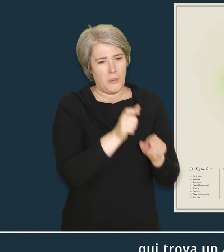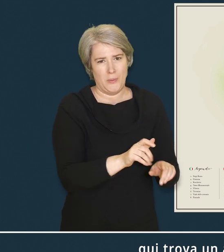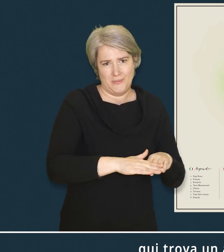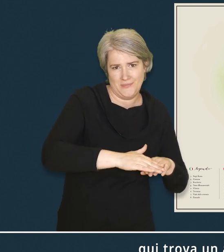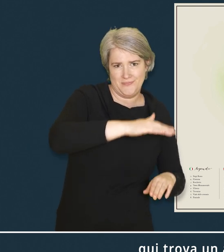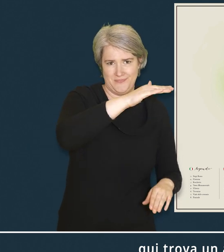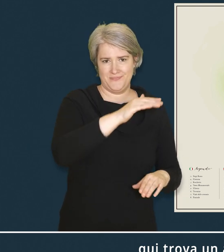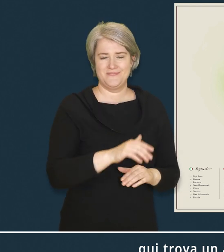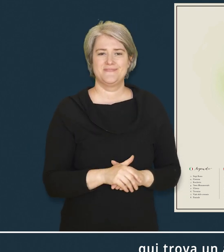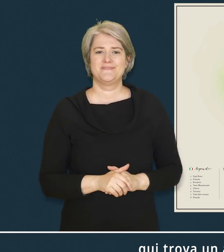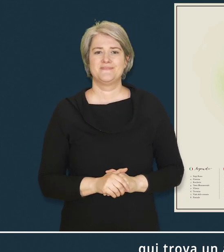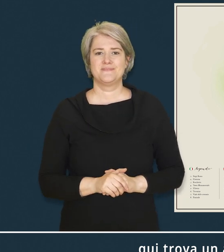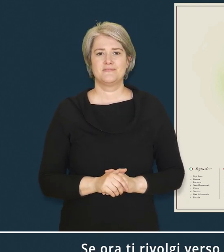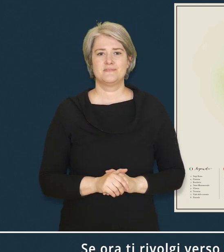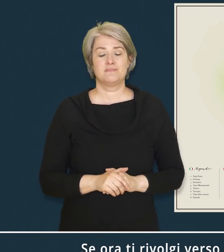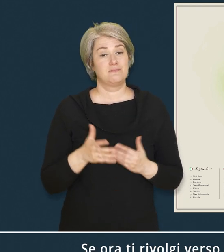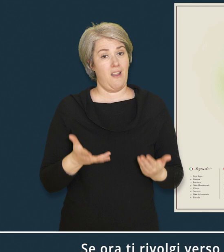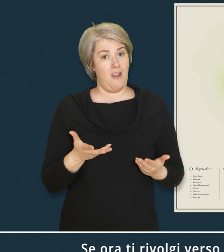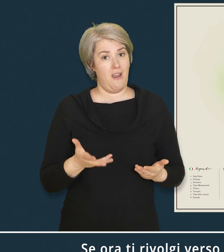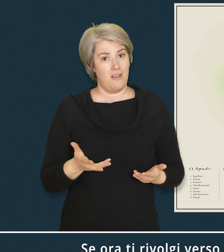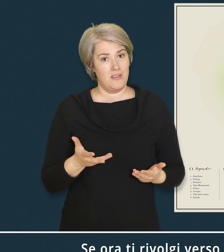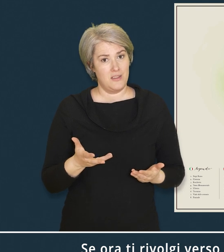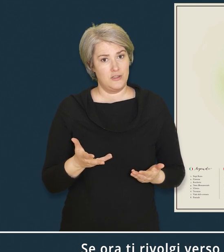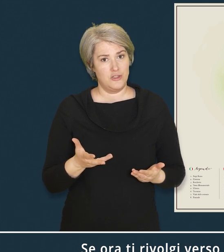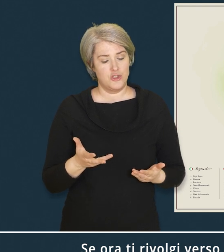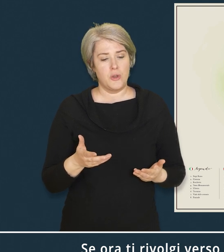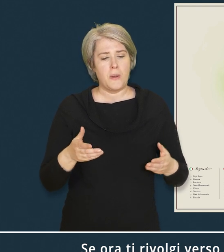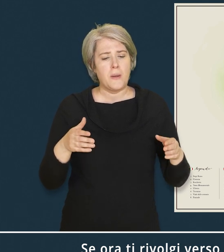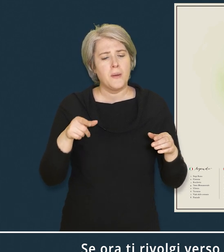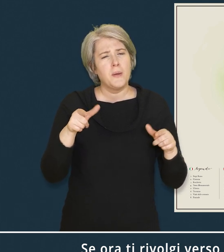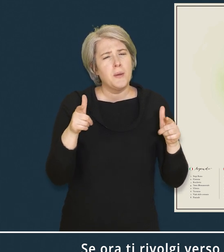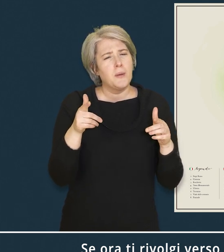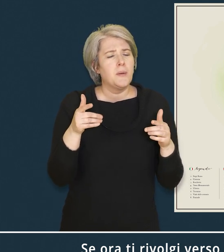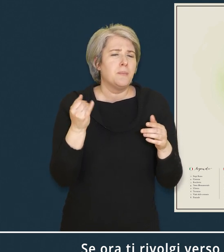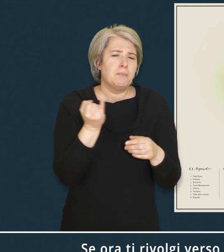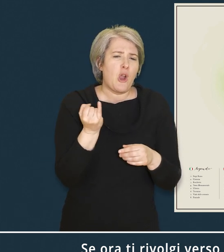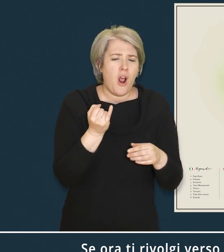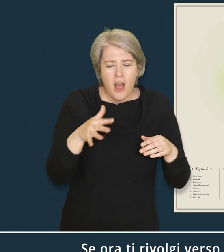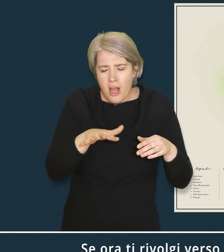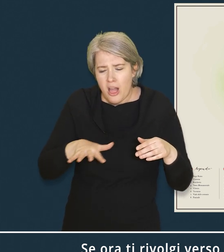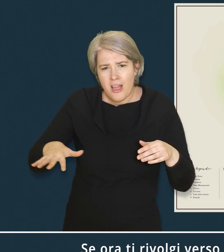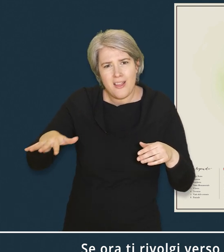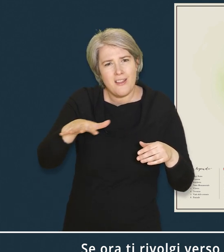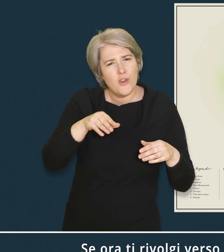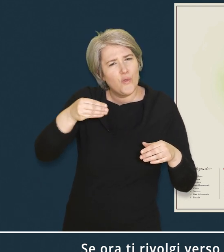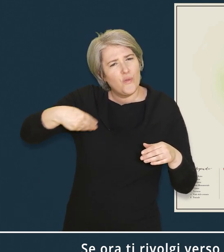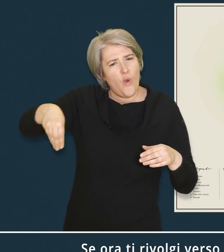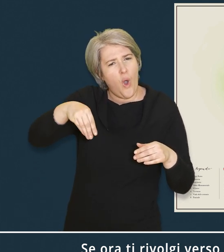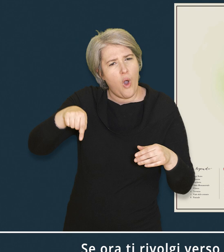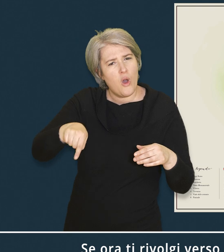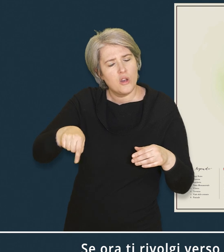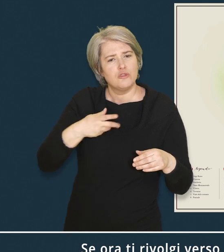di crescita. Se ora ti rivolgi verso la piccola radura spoglia, troverai